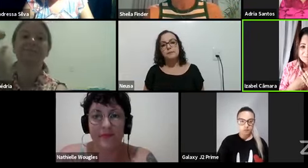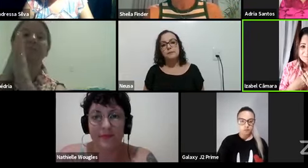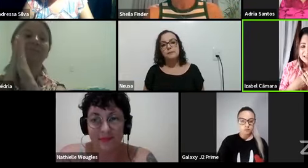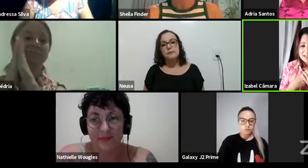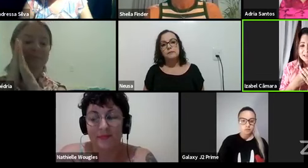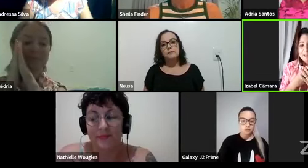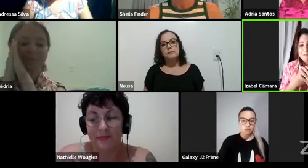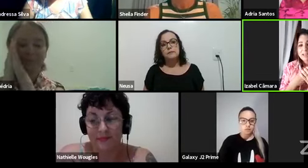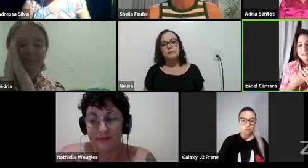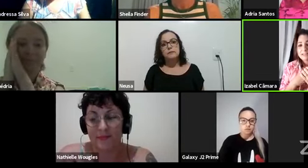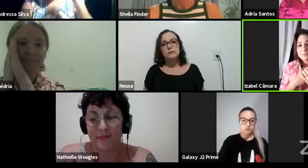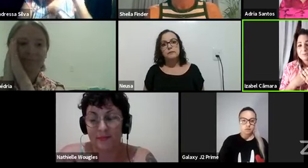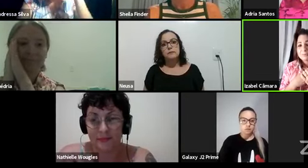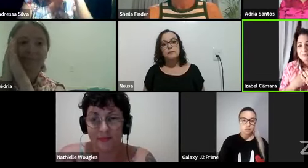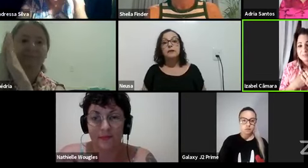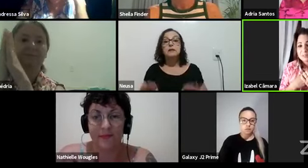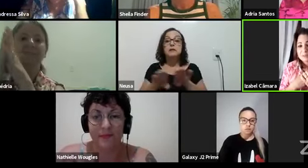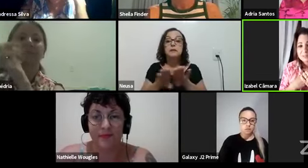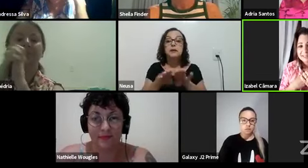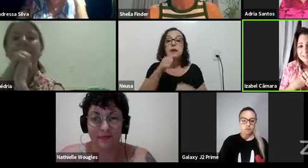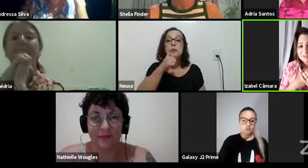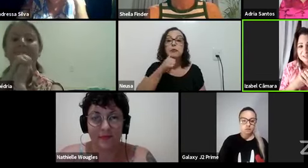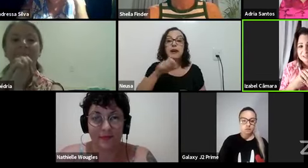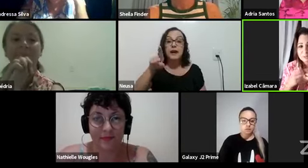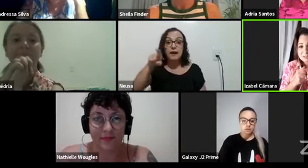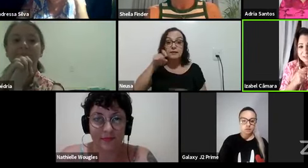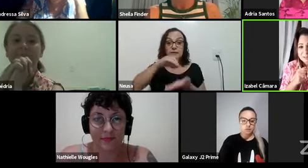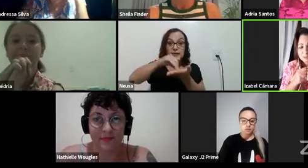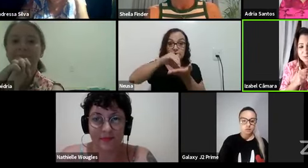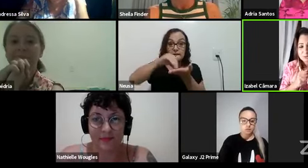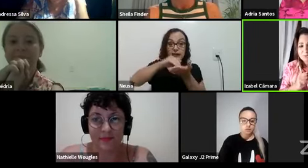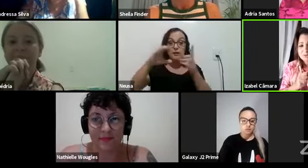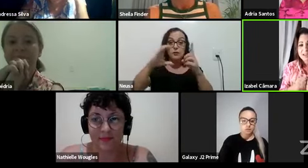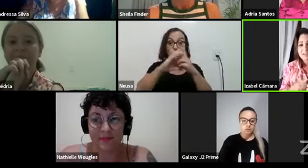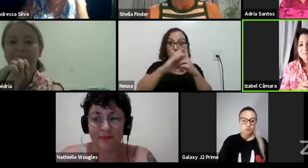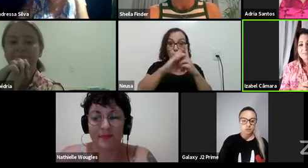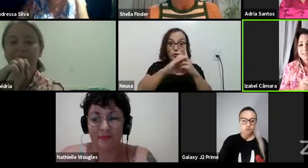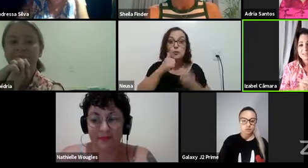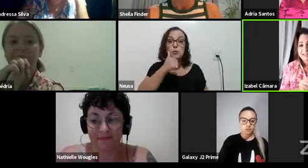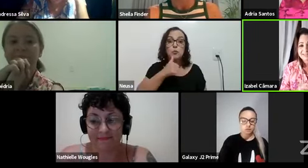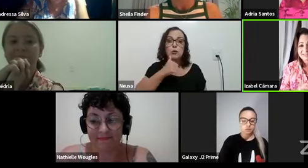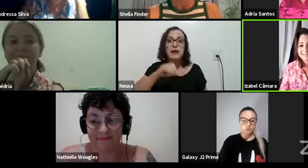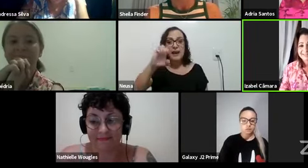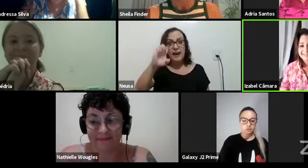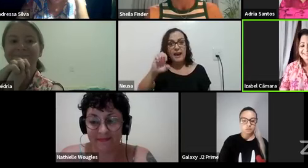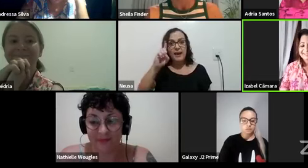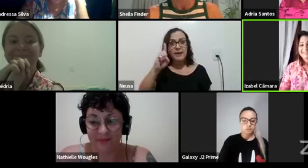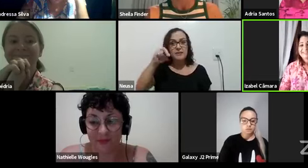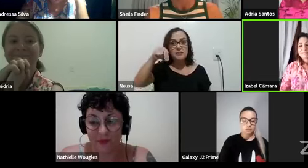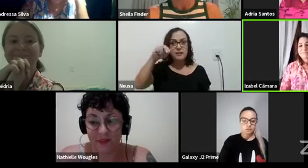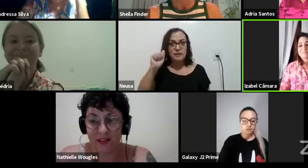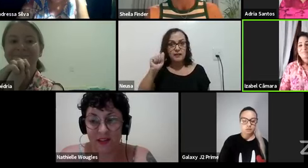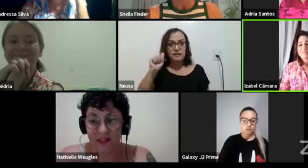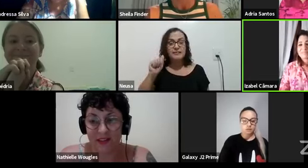UTI, né? Ela e o marido. Então, sim, estamos juntos lá, vai dar certo.